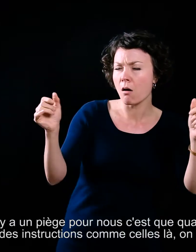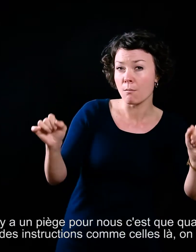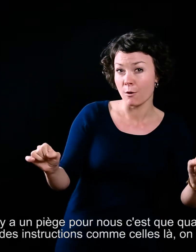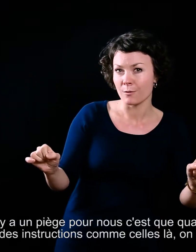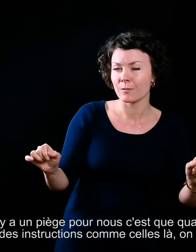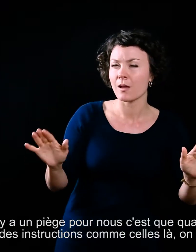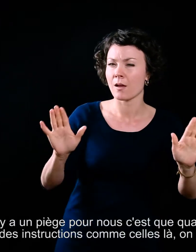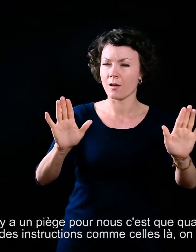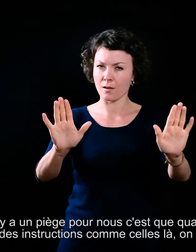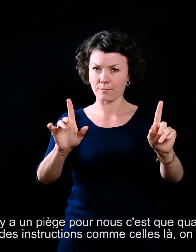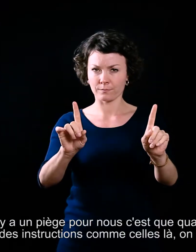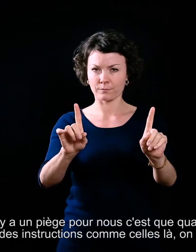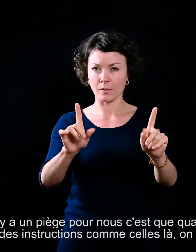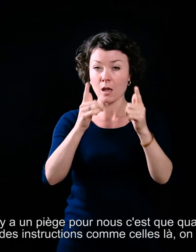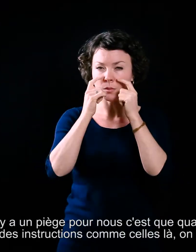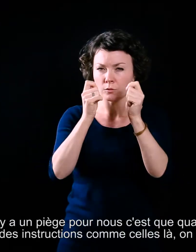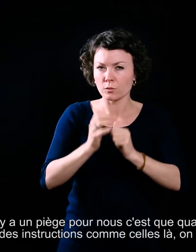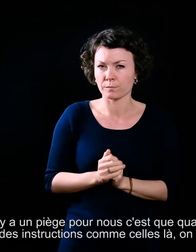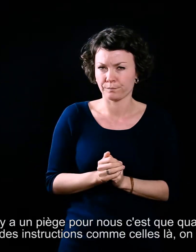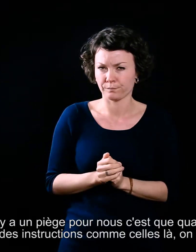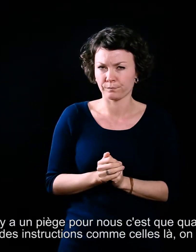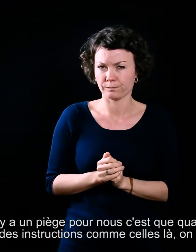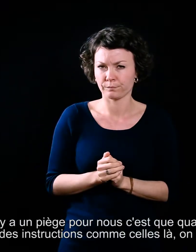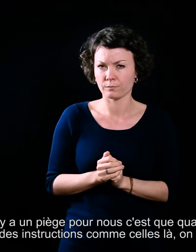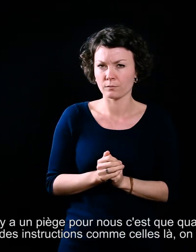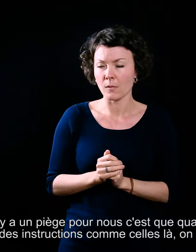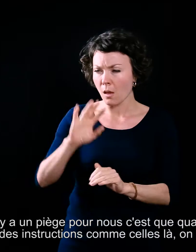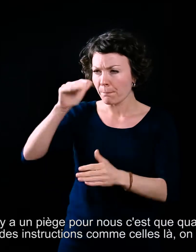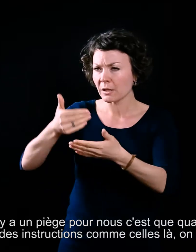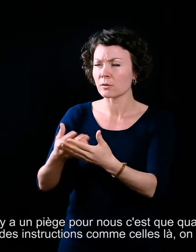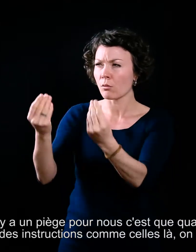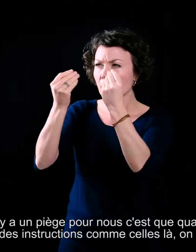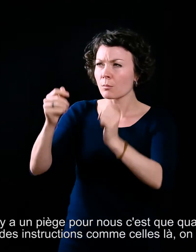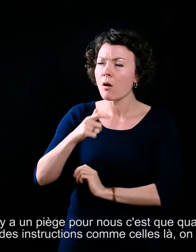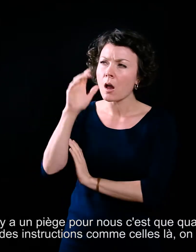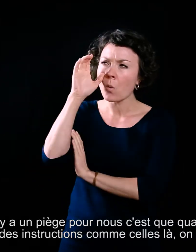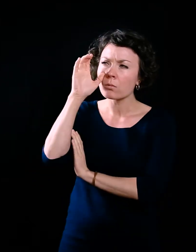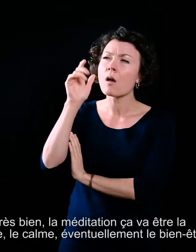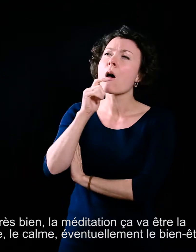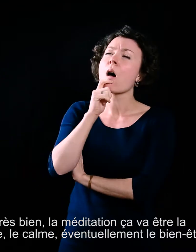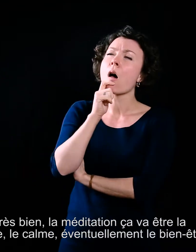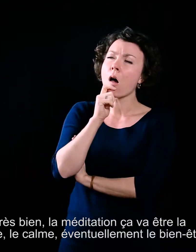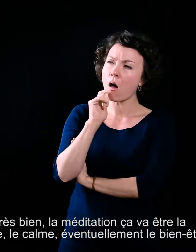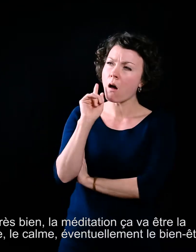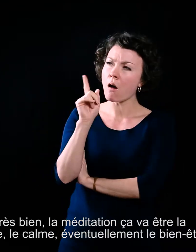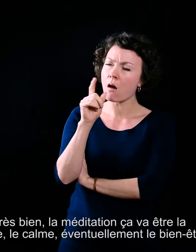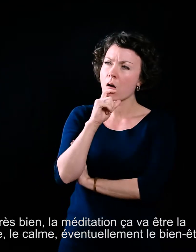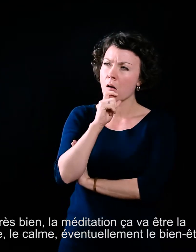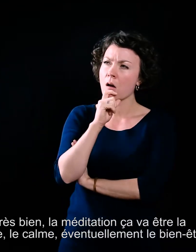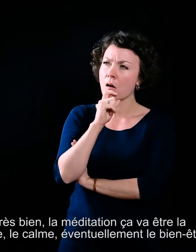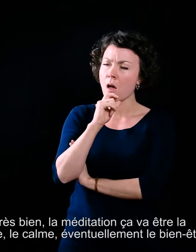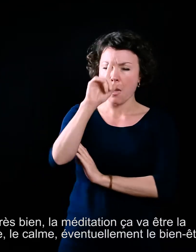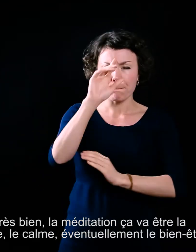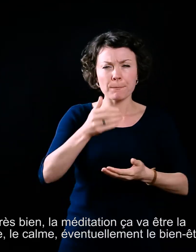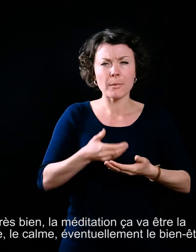Déjà, il y a un piège pour nous, c'est que quand on entend des instructions comme celle-là, on se dit, très bien, la méditation, ça